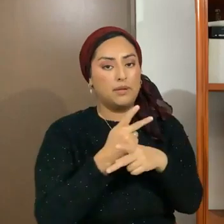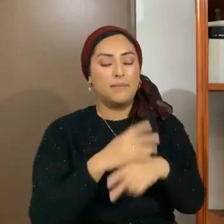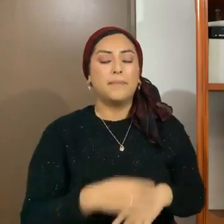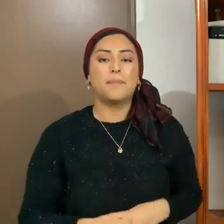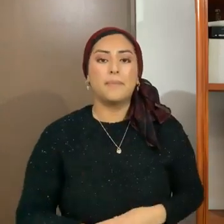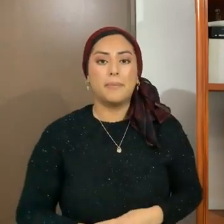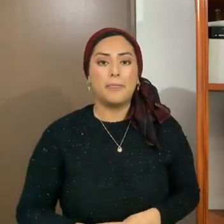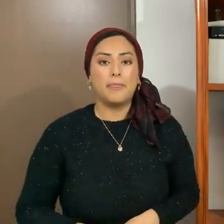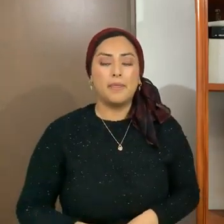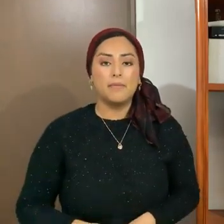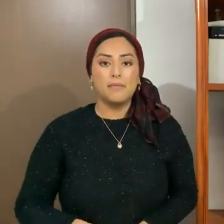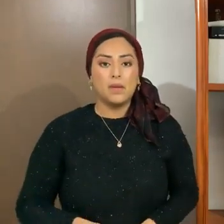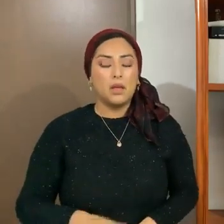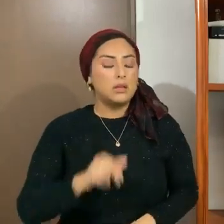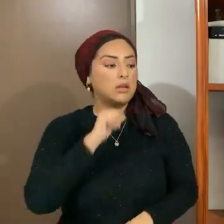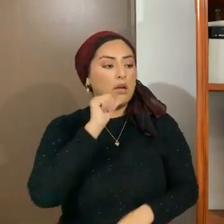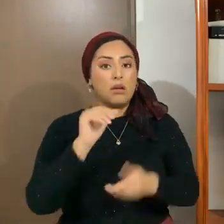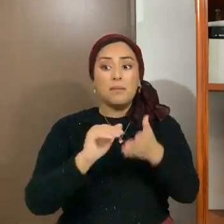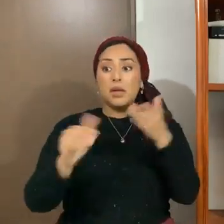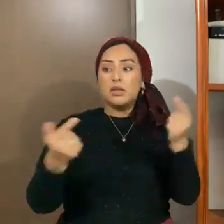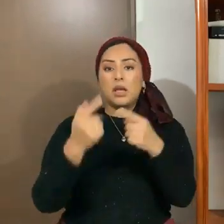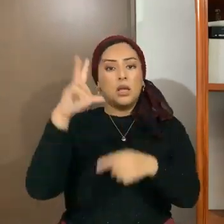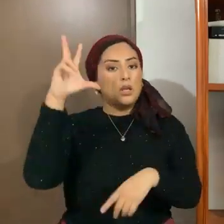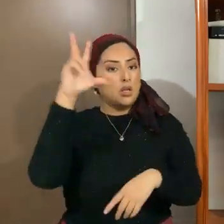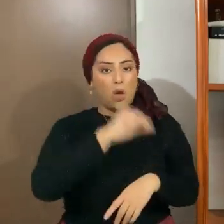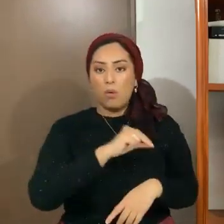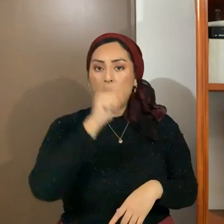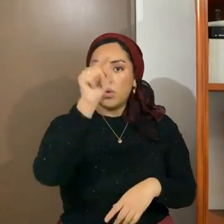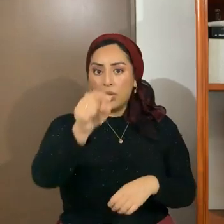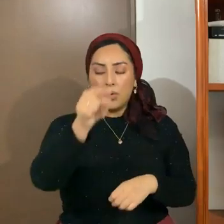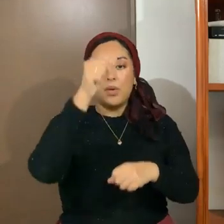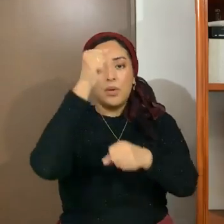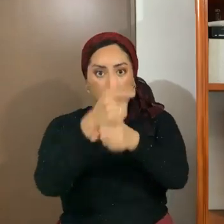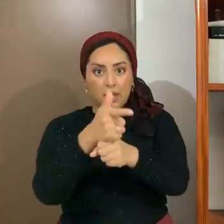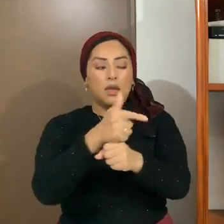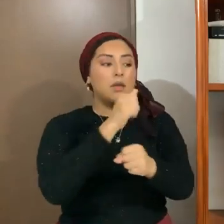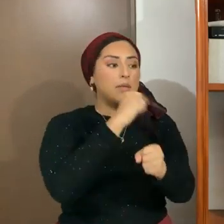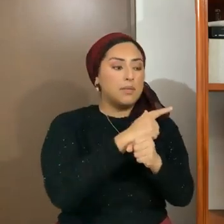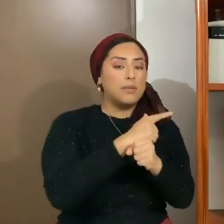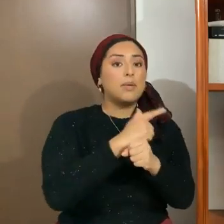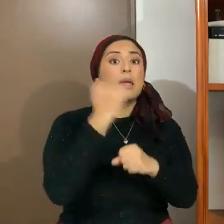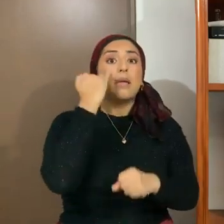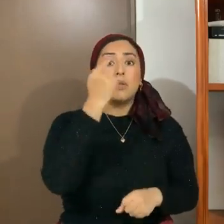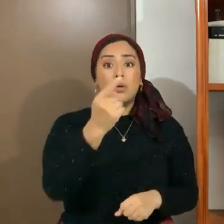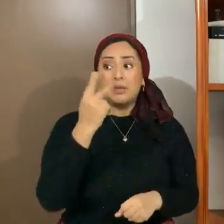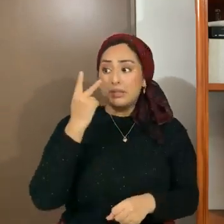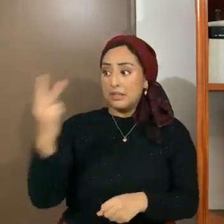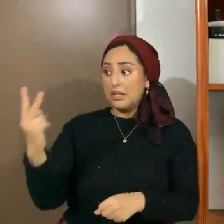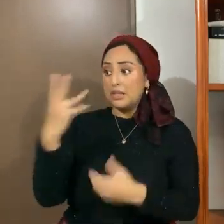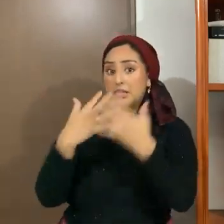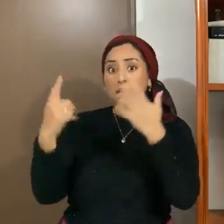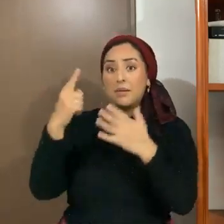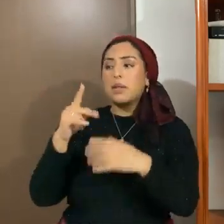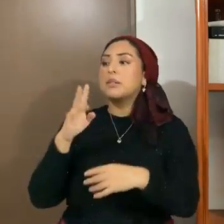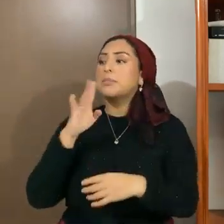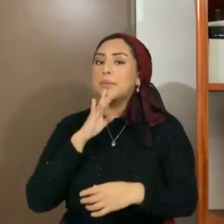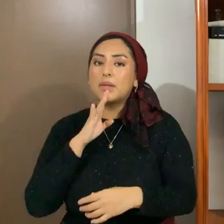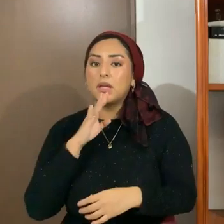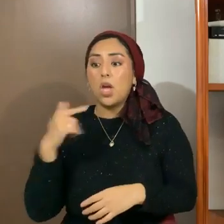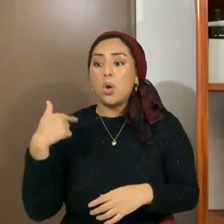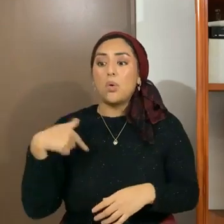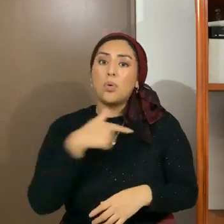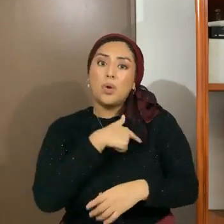quebrantado. No toleremos el pecado, nadie, ni tu hermano, ni tu hermana. Si tú ves algo, habla. Y nosotros